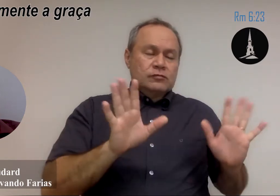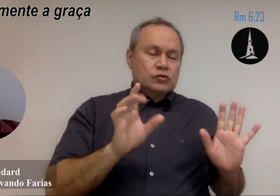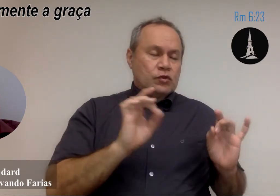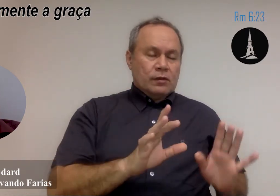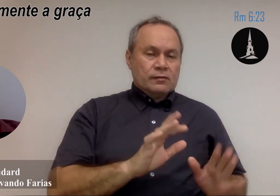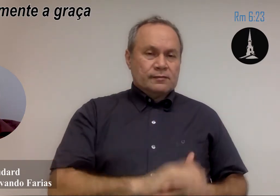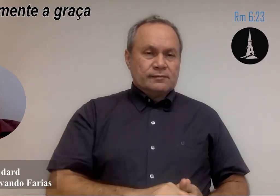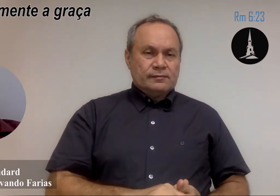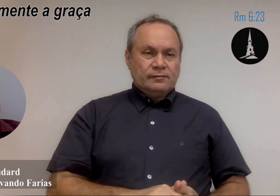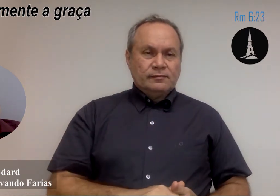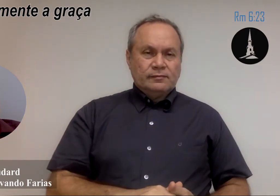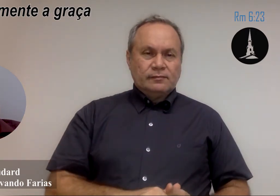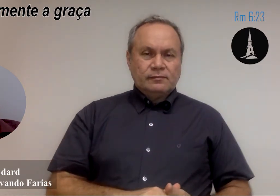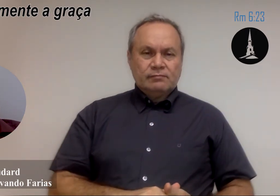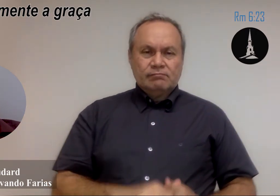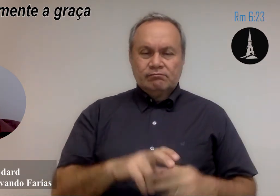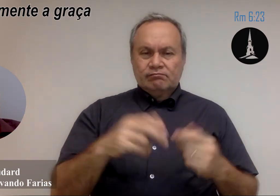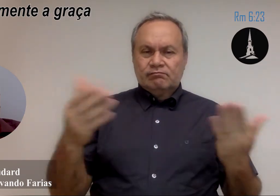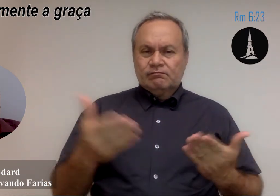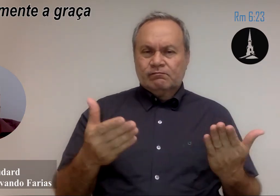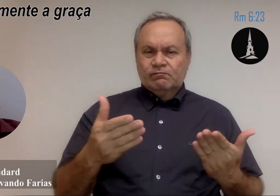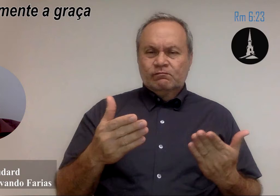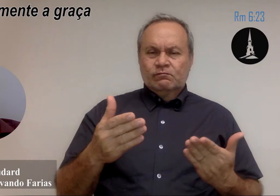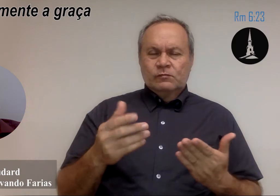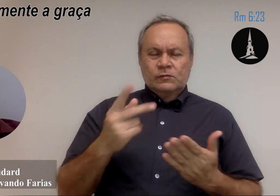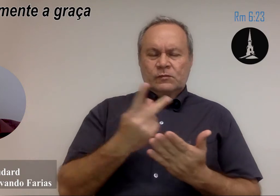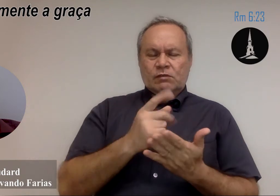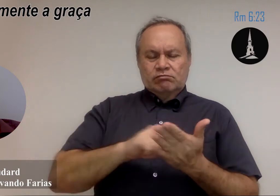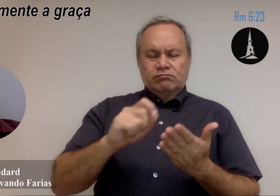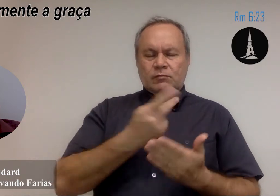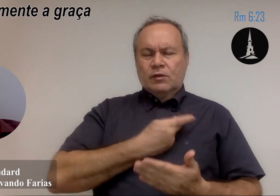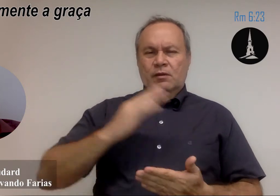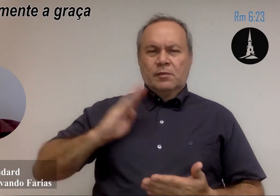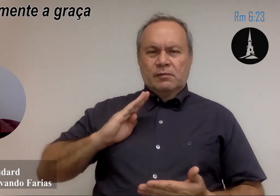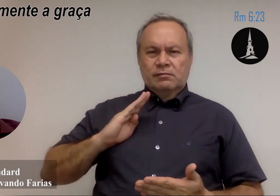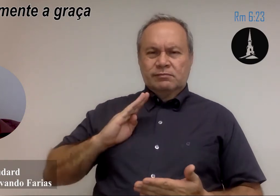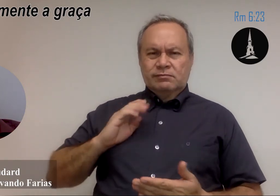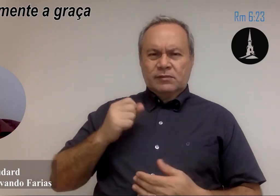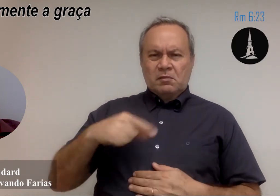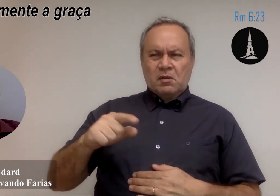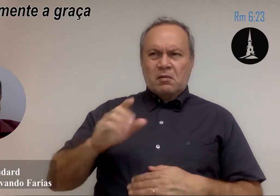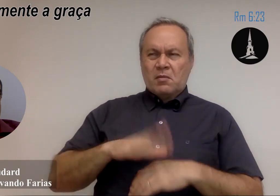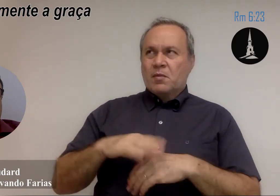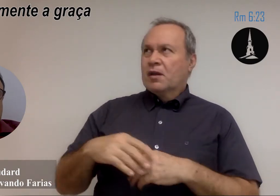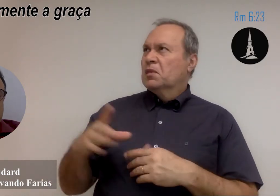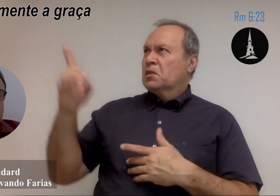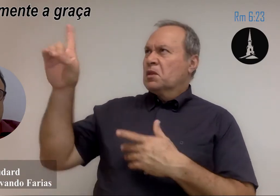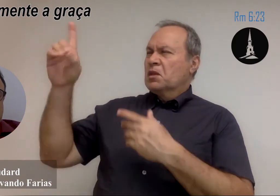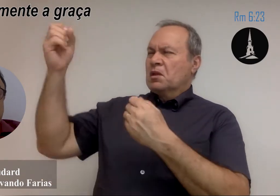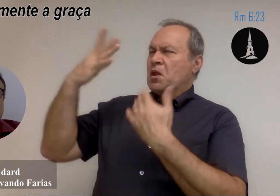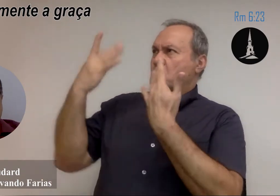precisa. Por isso, o autor aos Hebreus também disse que ninguém se prive da graça de